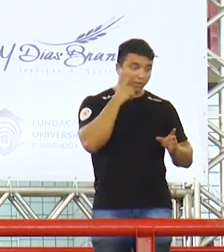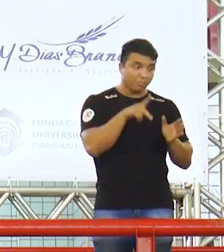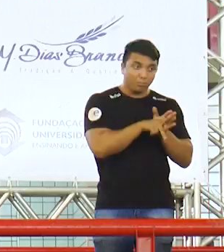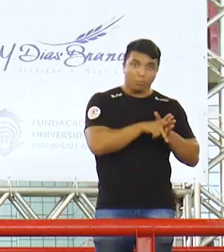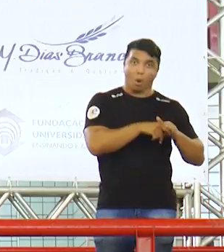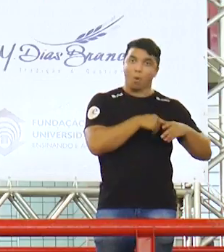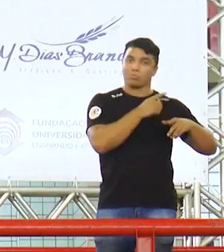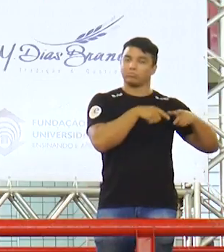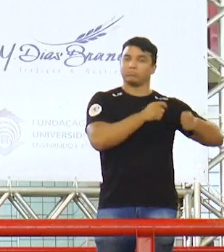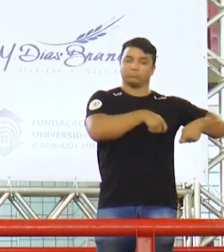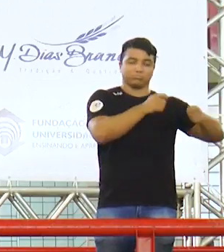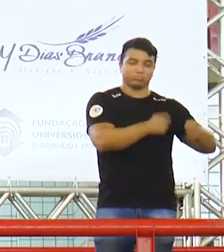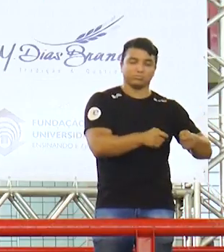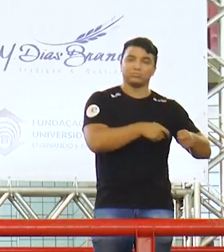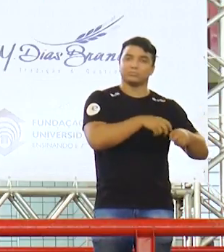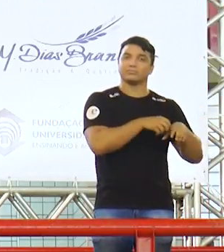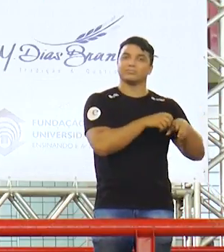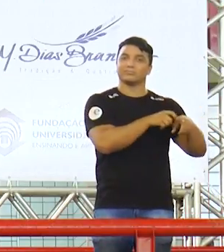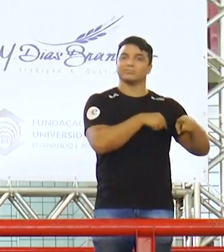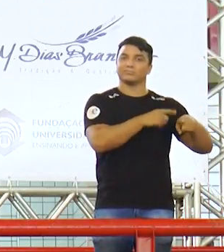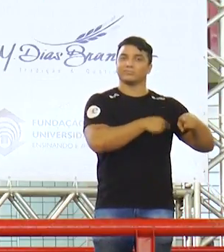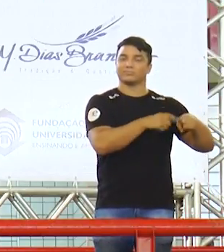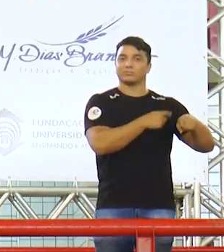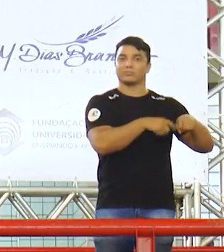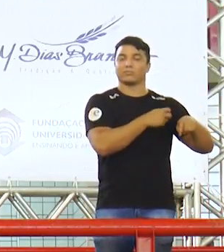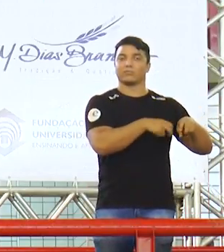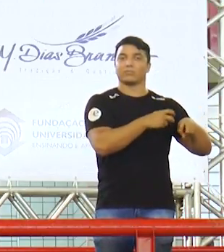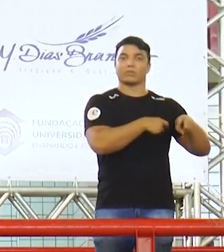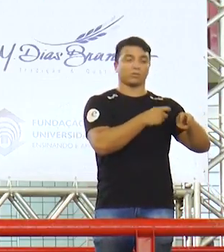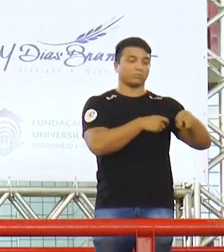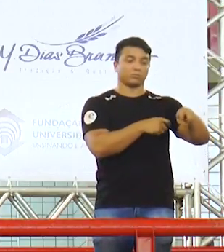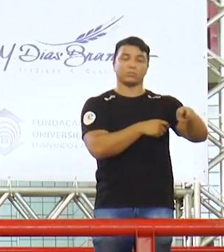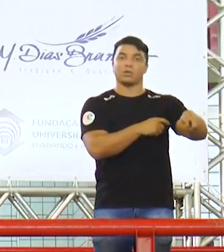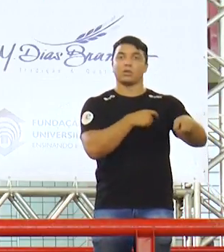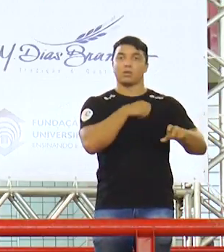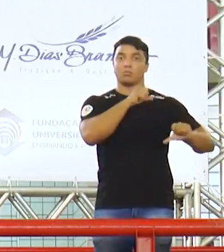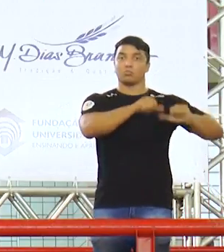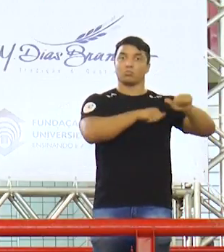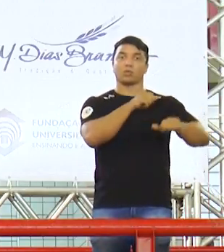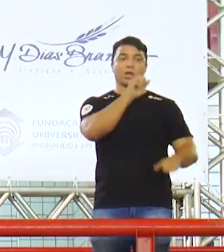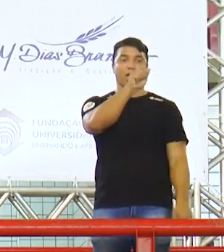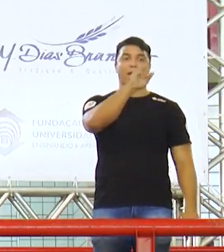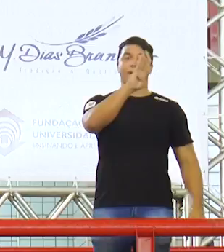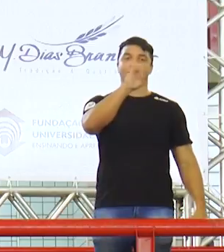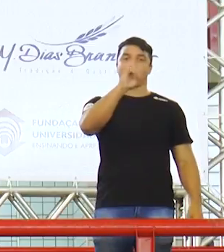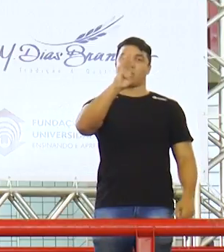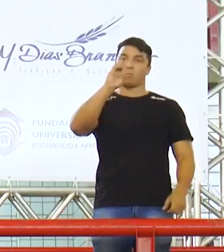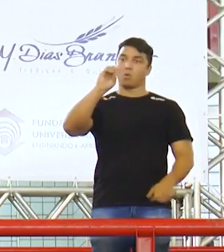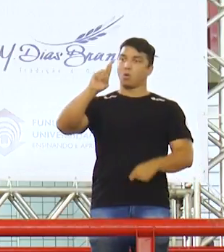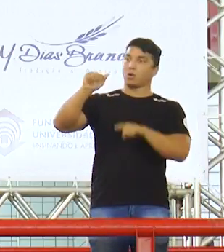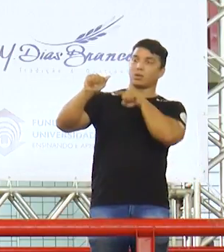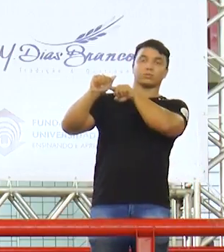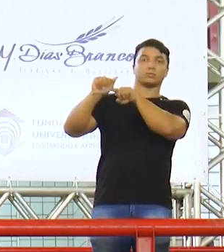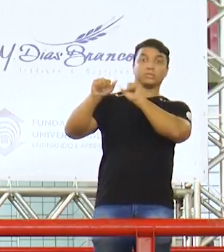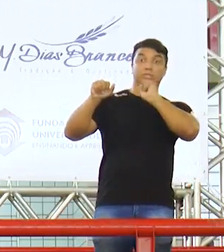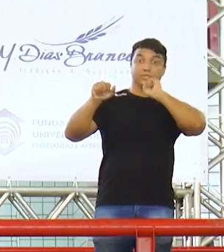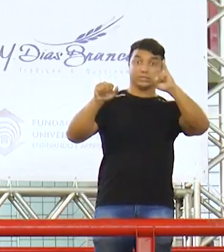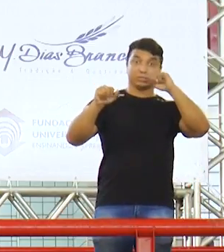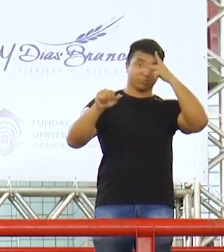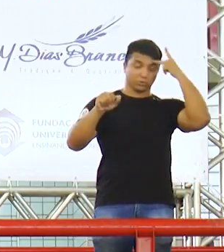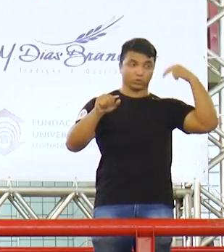carruagem dela, depois da meia-noite, vira abóbora. Mas se